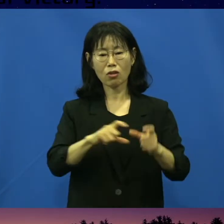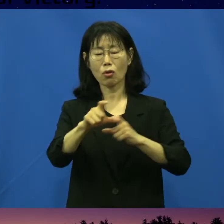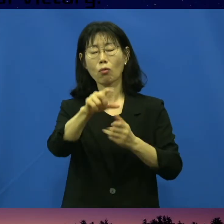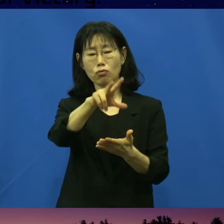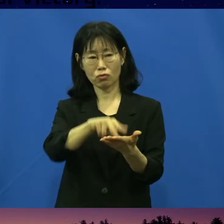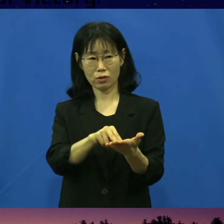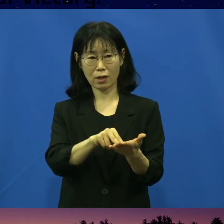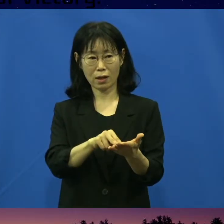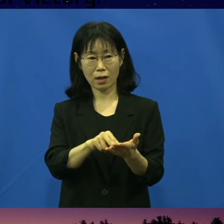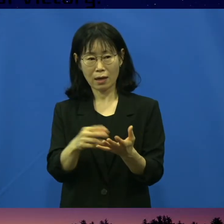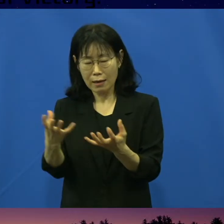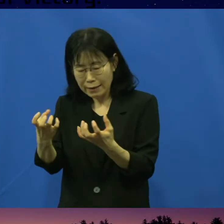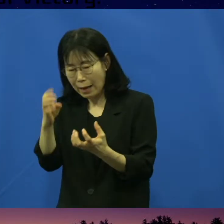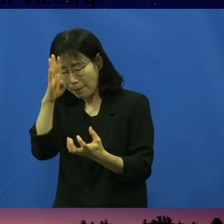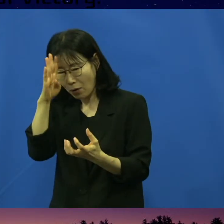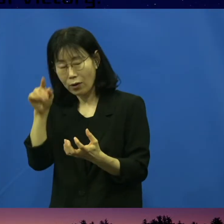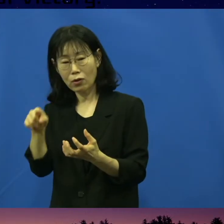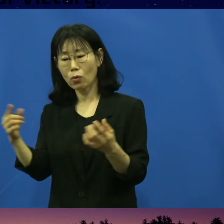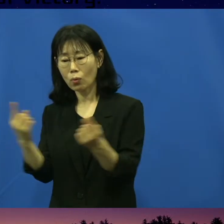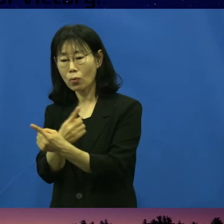자, 은혜는 낮은 곳으로 오는 거예요.